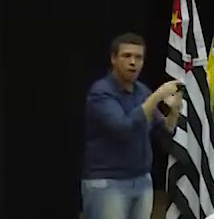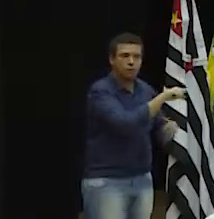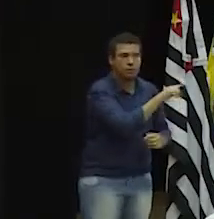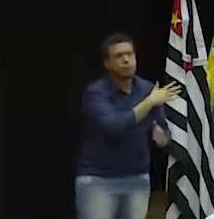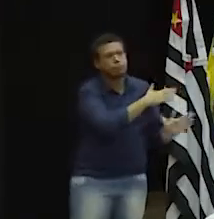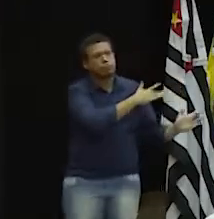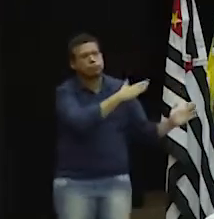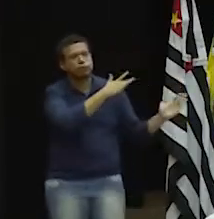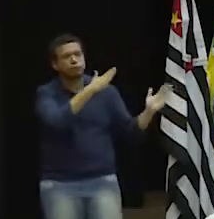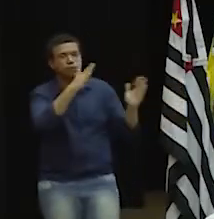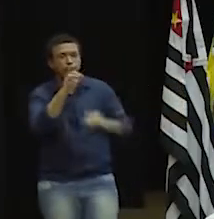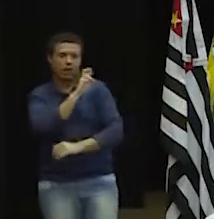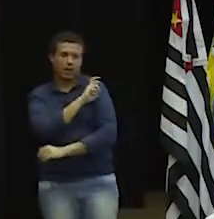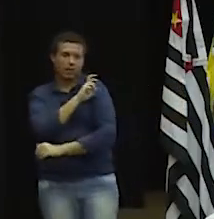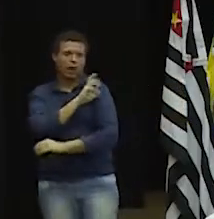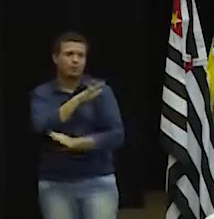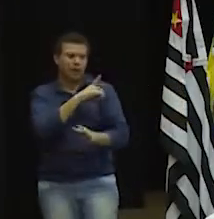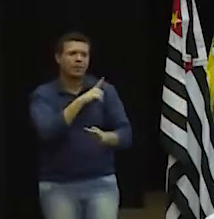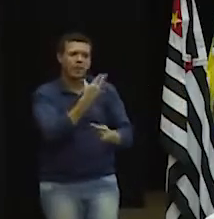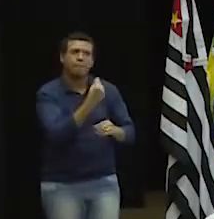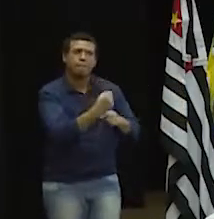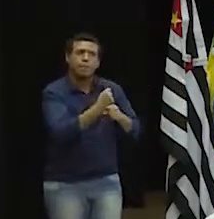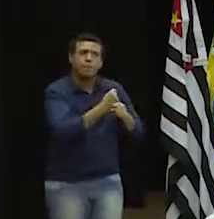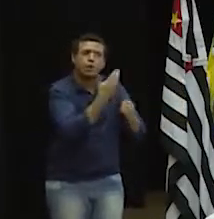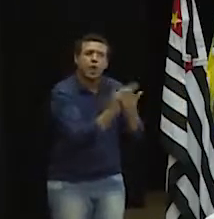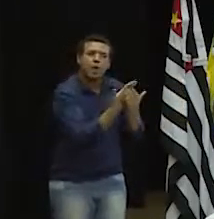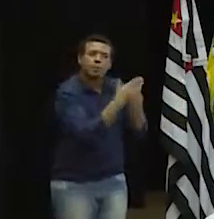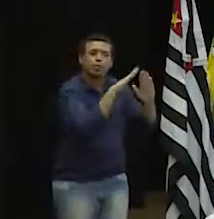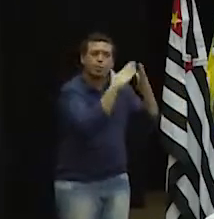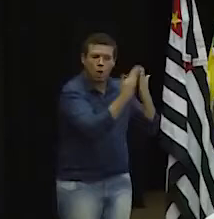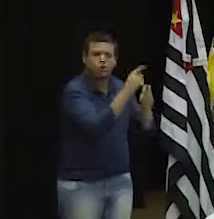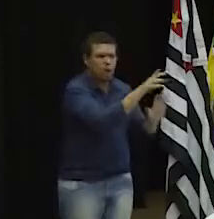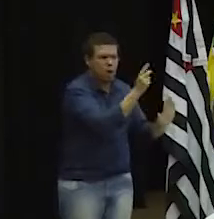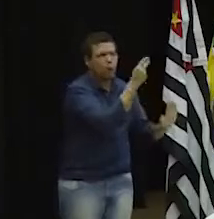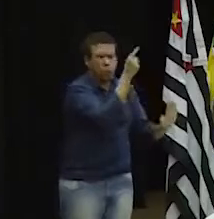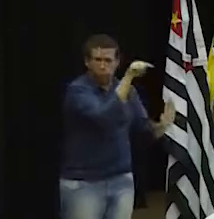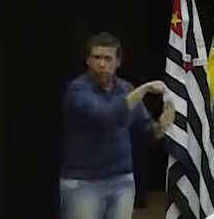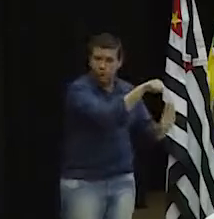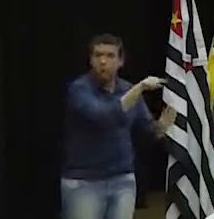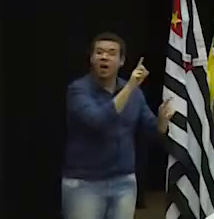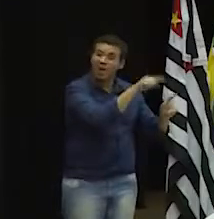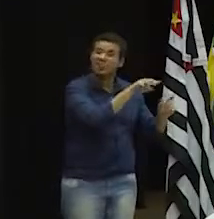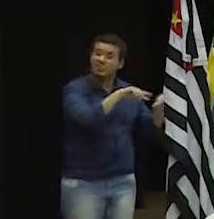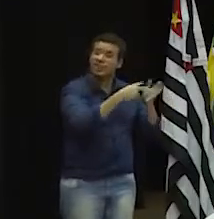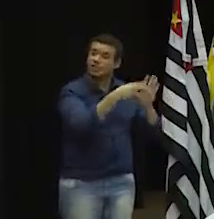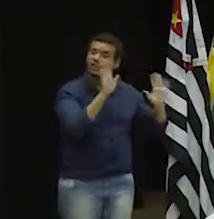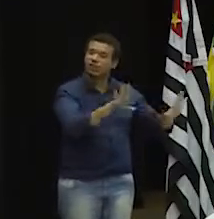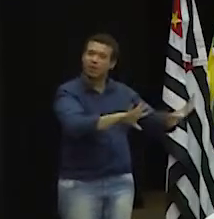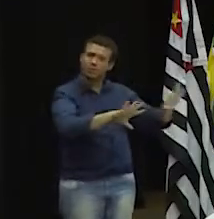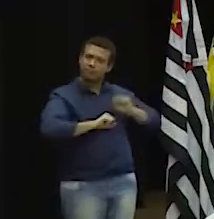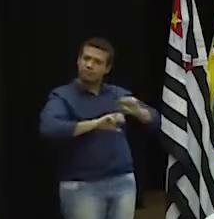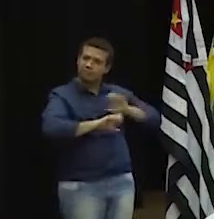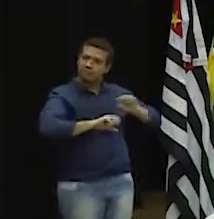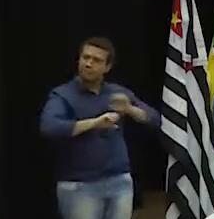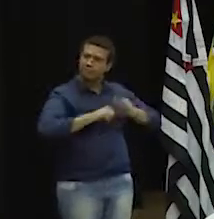de 2009. No 5º ano, então, eles já estavam há algum tempo nessa escola e já tinham